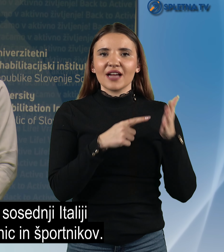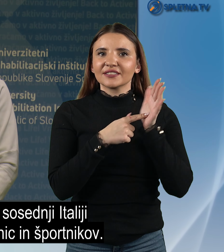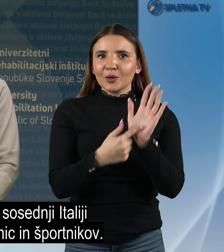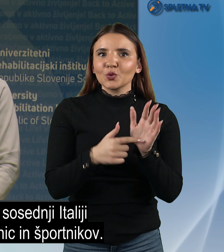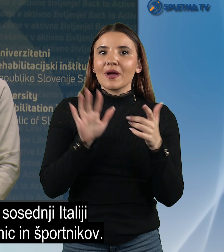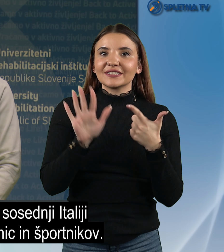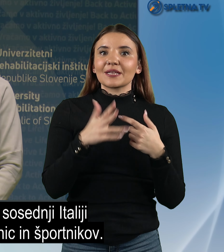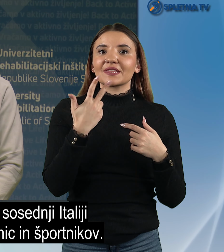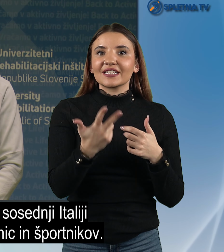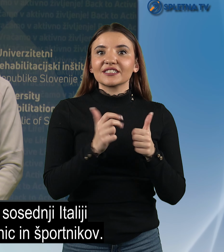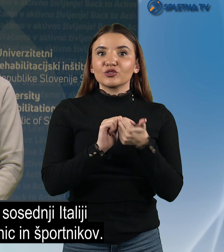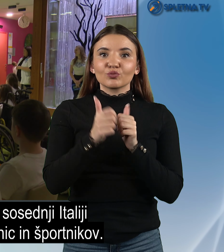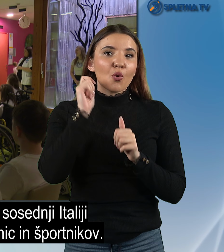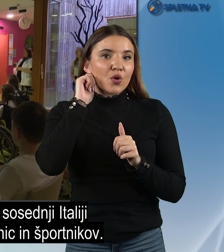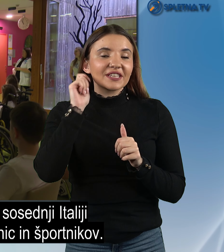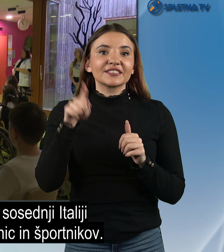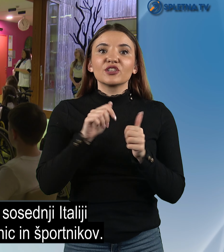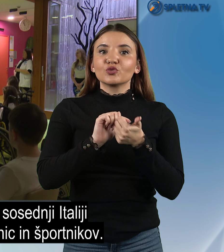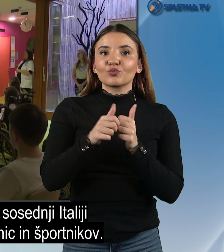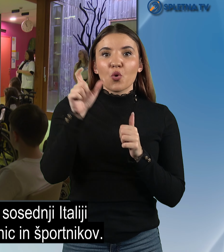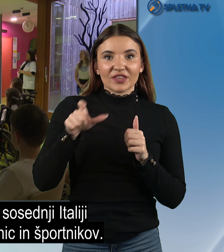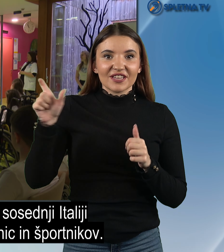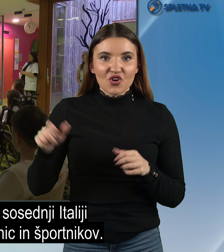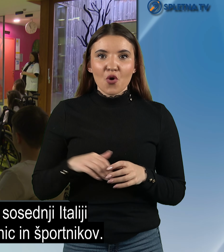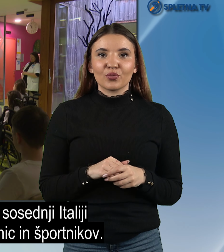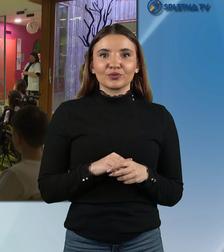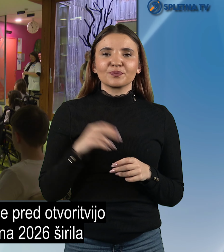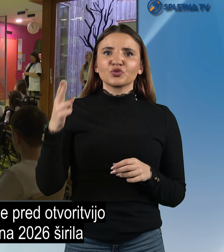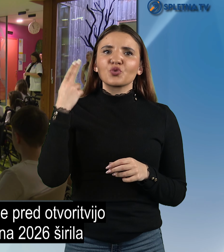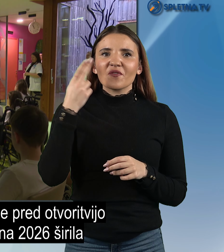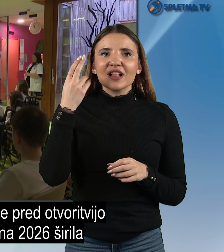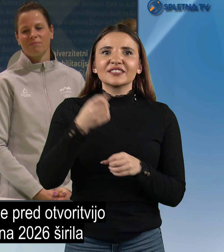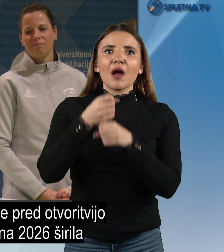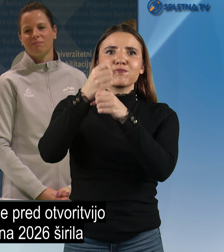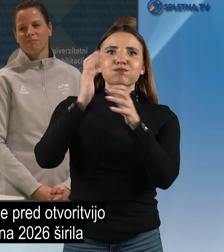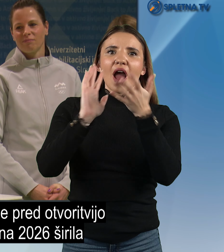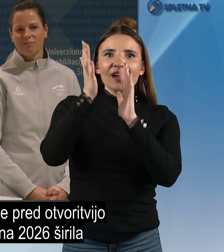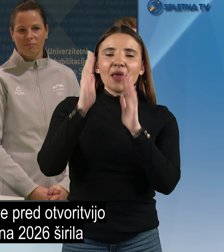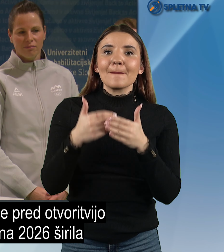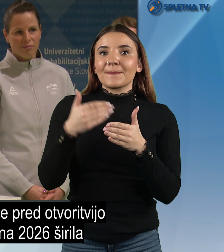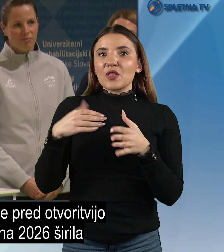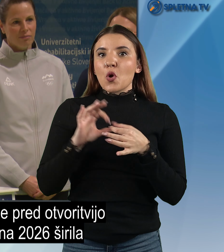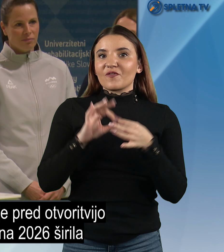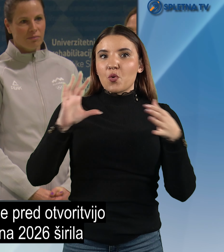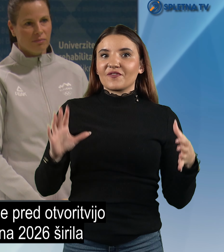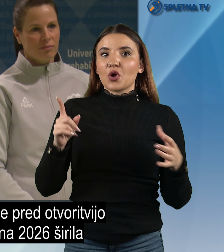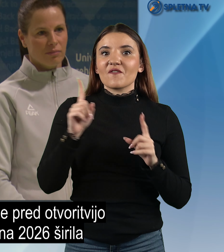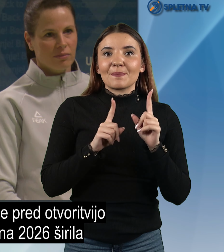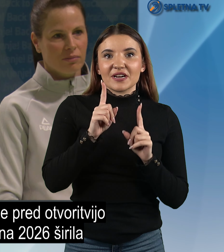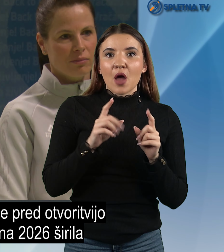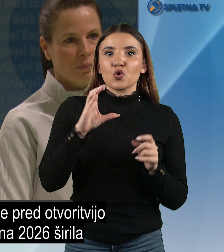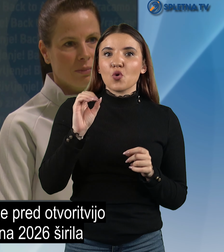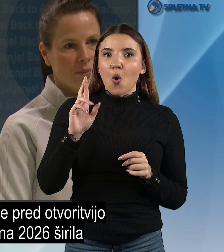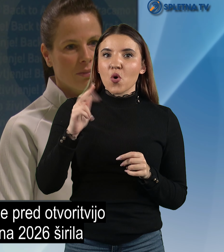Italiji zastopa 37 športnic in športnikov. Slovenska bakla je pred otvoritvijo v